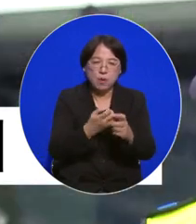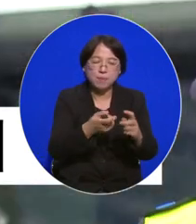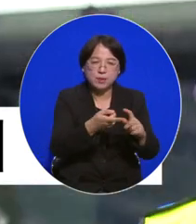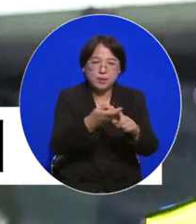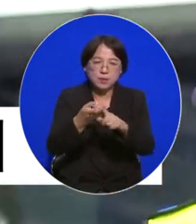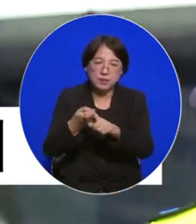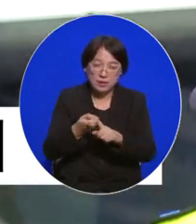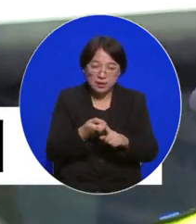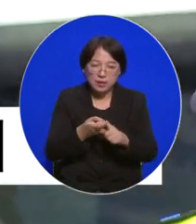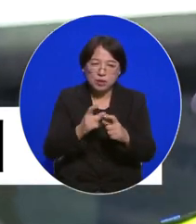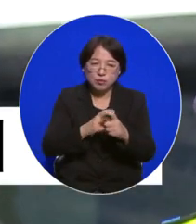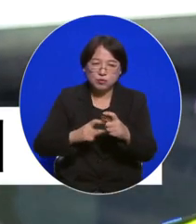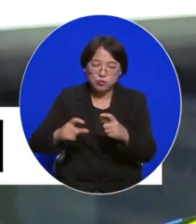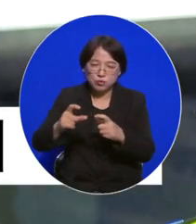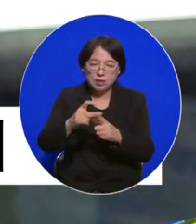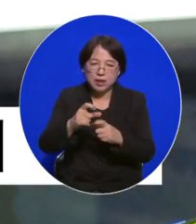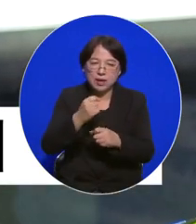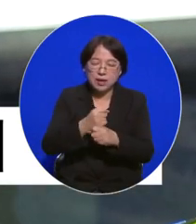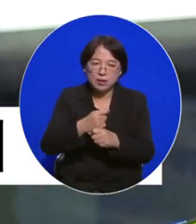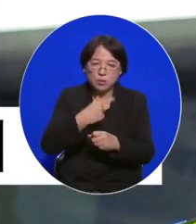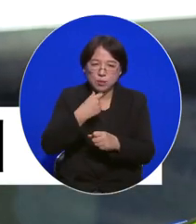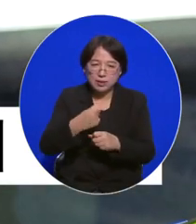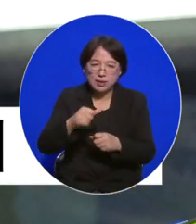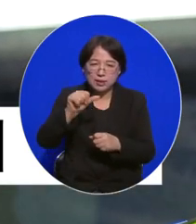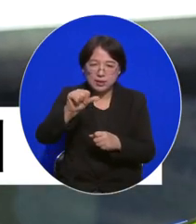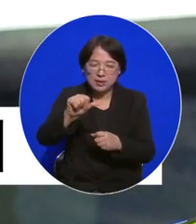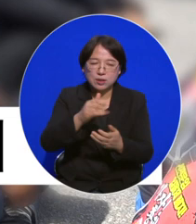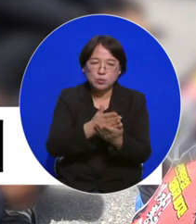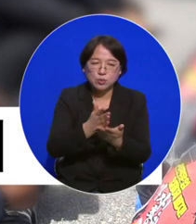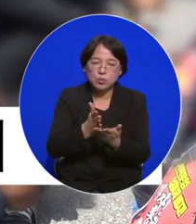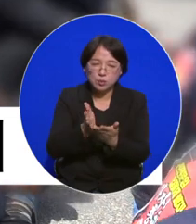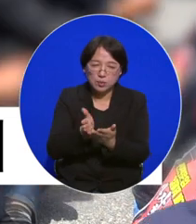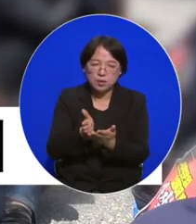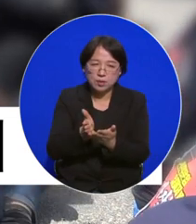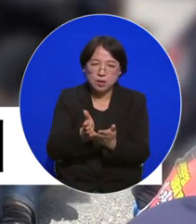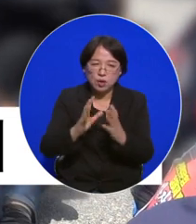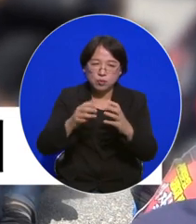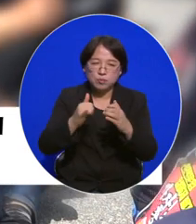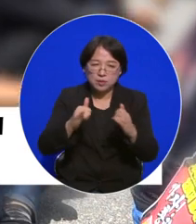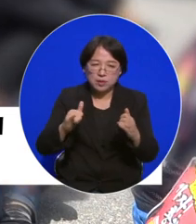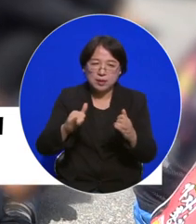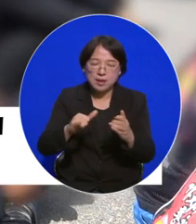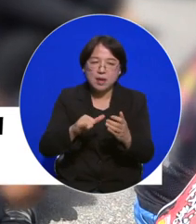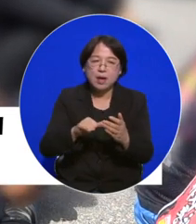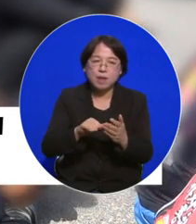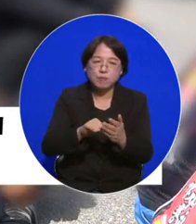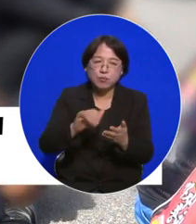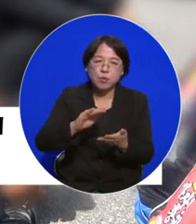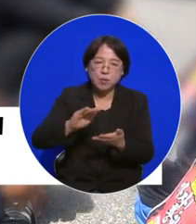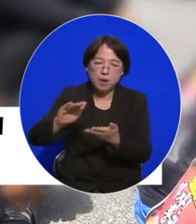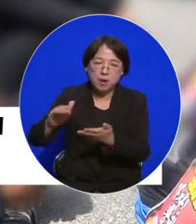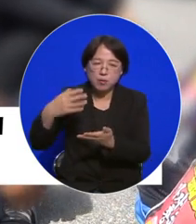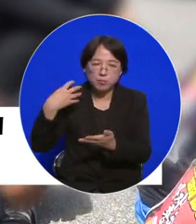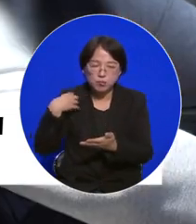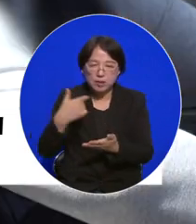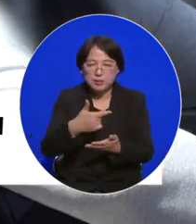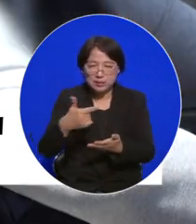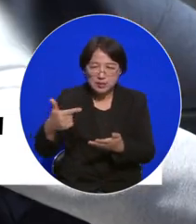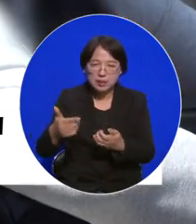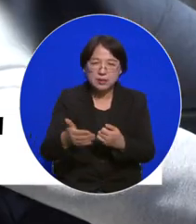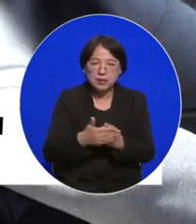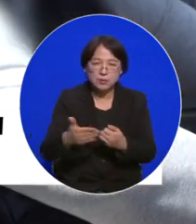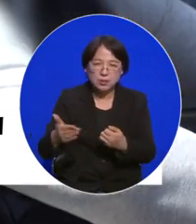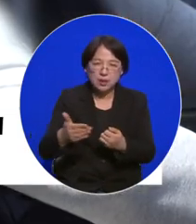5가지 품목은 상대적으로 소득 수준이 양호하고 적용시 국민의 물류비 부담이 증가하기 때문에 품목 확대는 어렵다고